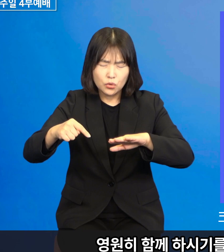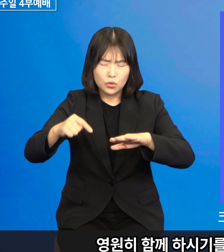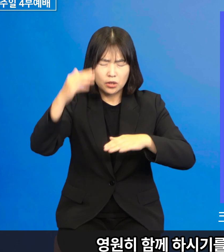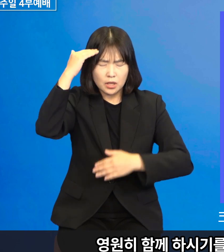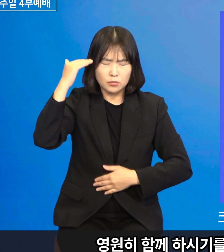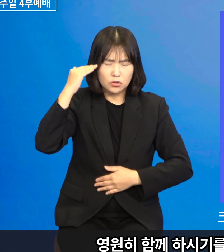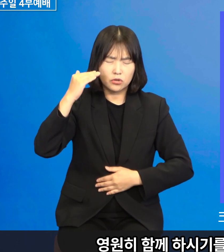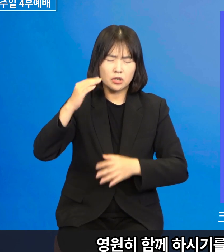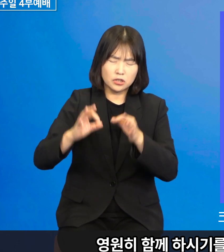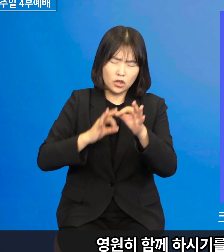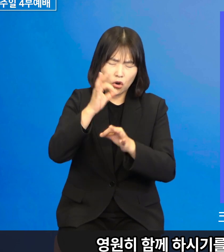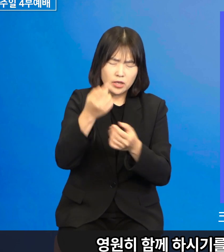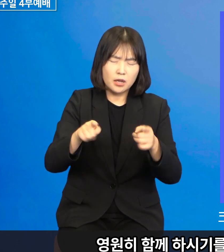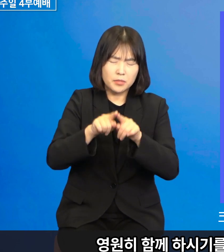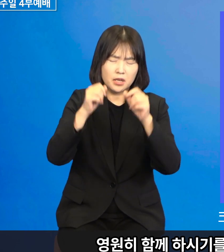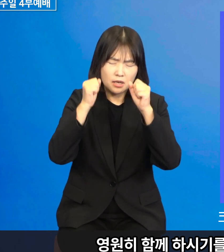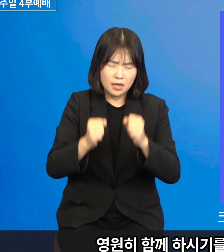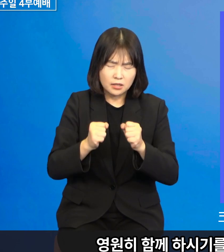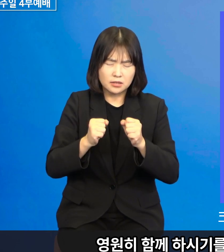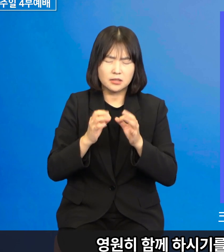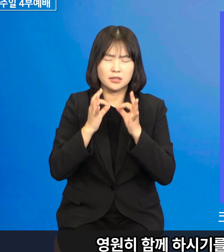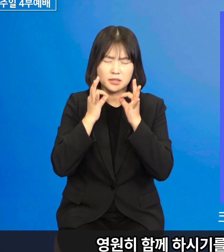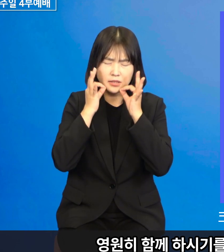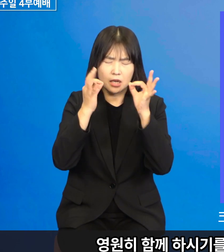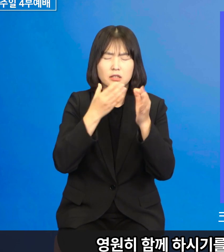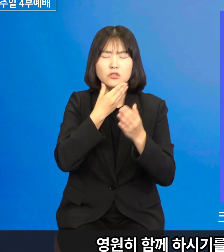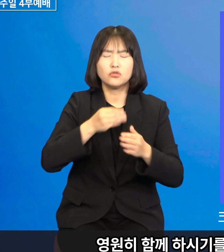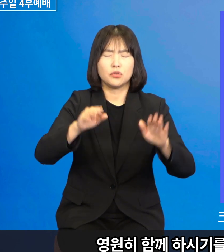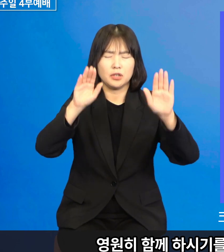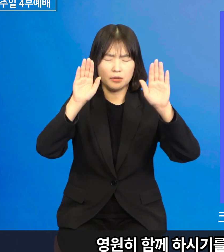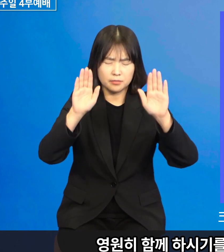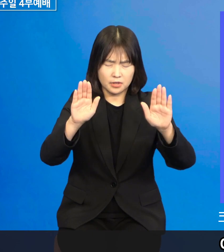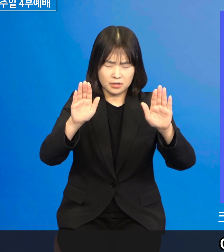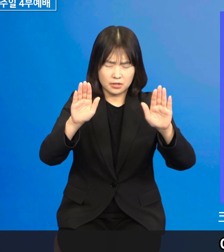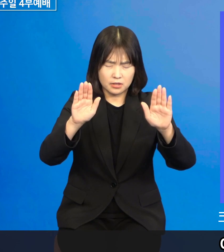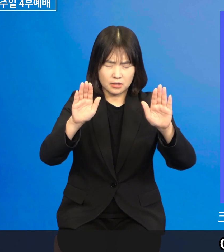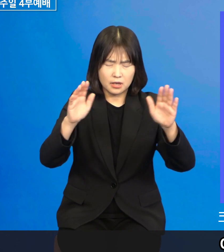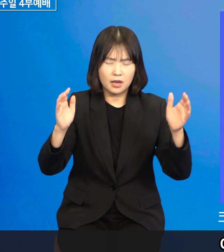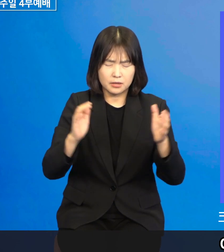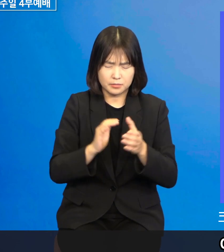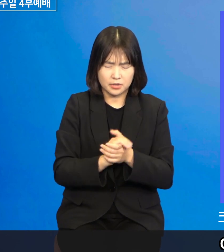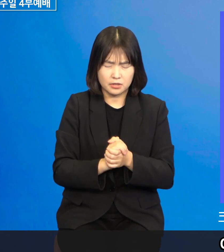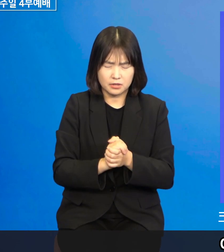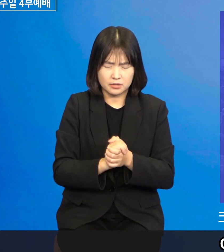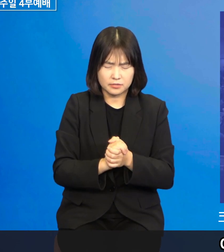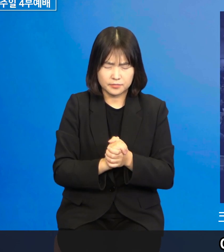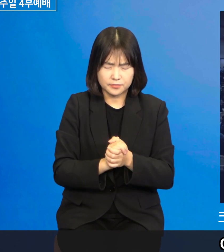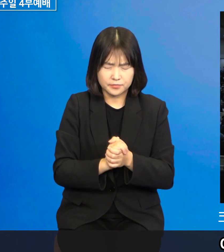대한민국 가운데 영원히 함께 하시기를 간절히 축원하옵나이다. 아멘.